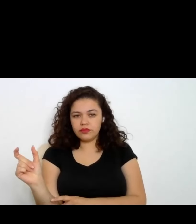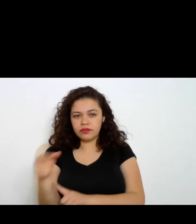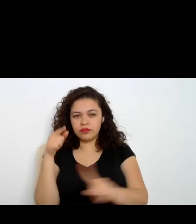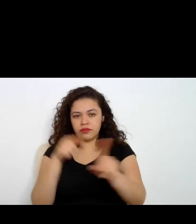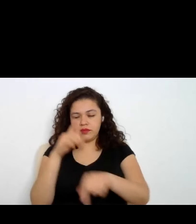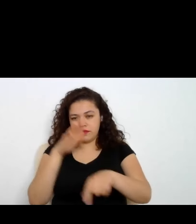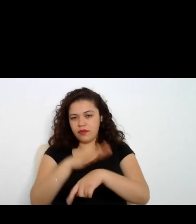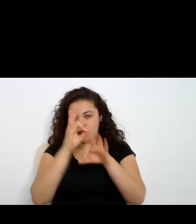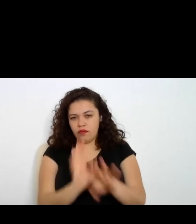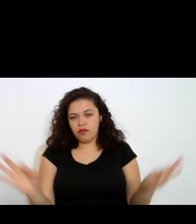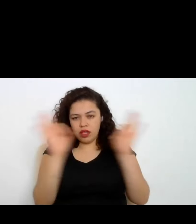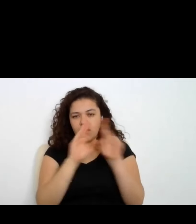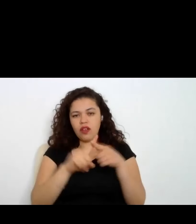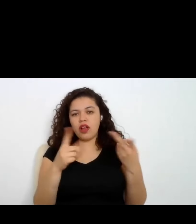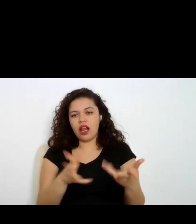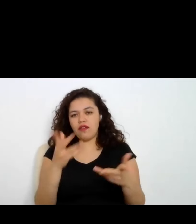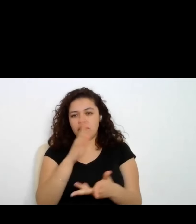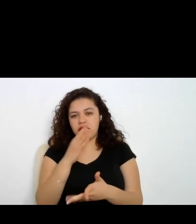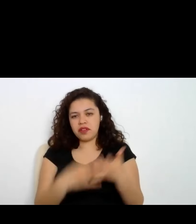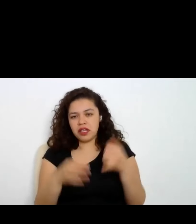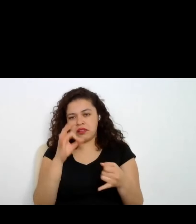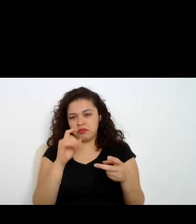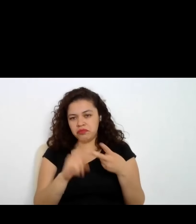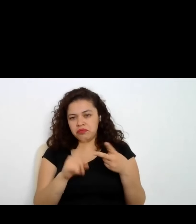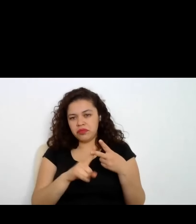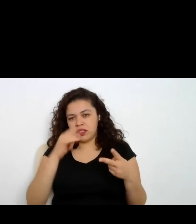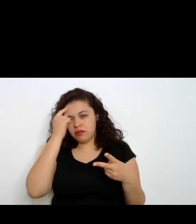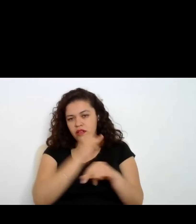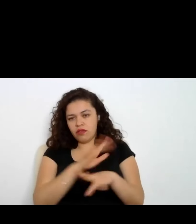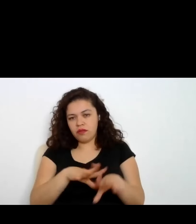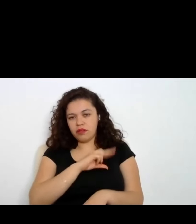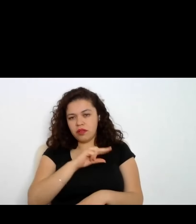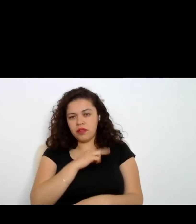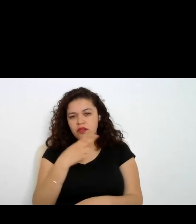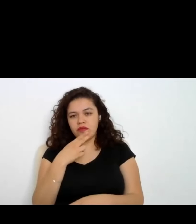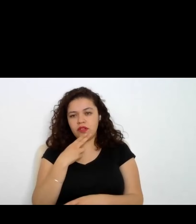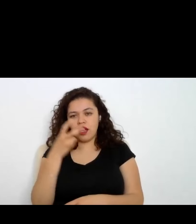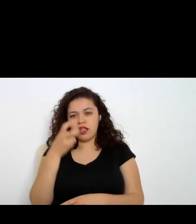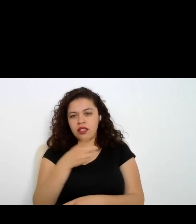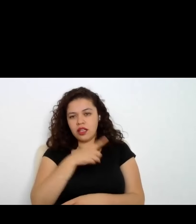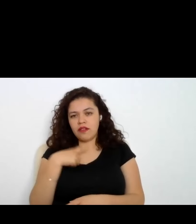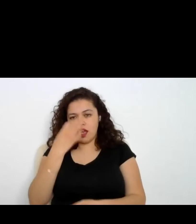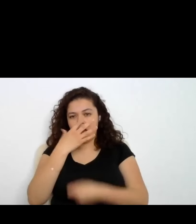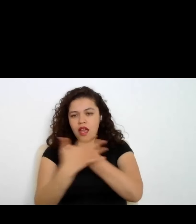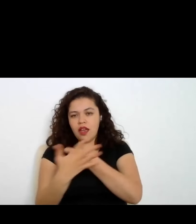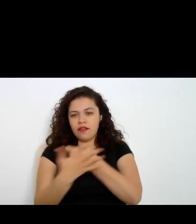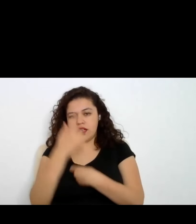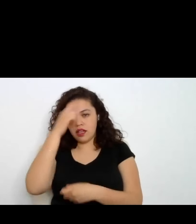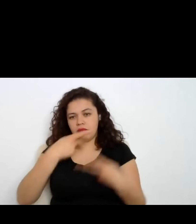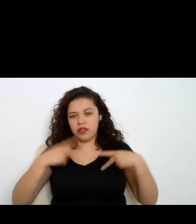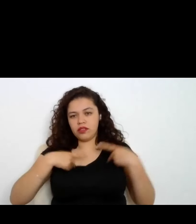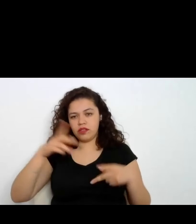las finalidades secundarias en las que se utilizarán los datos personales, y esto se lo tienen que dar a conocer a los